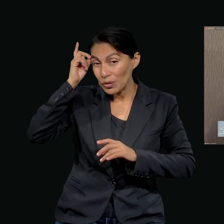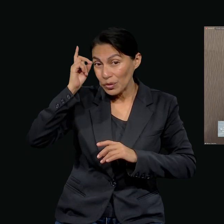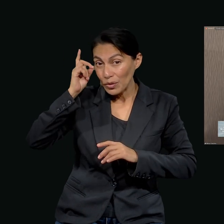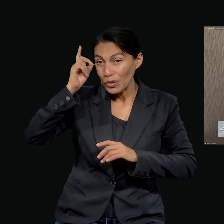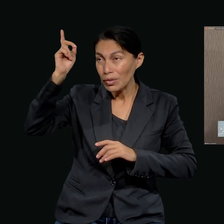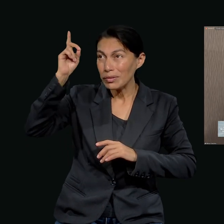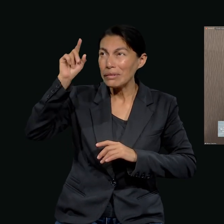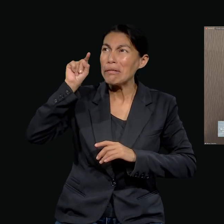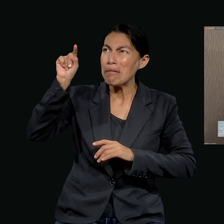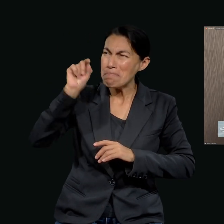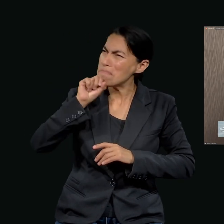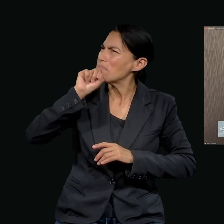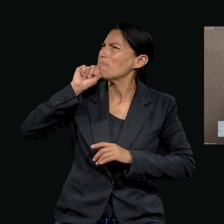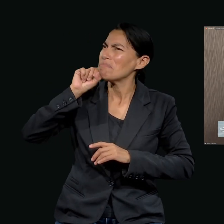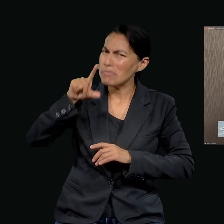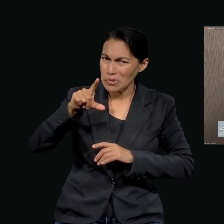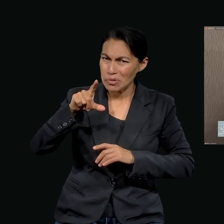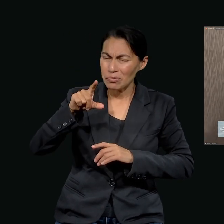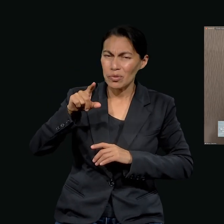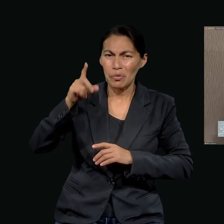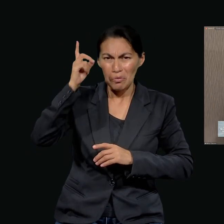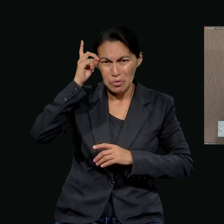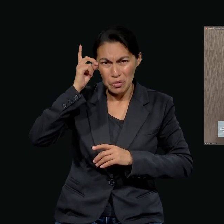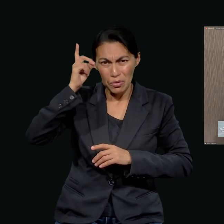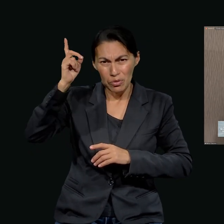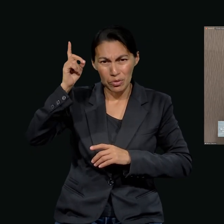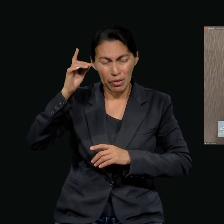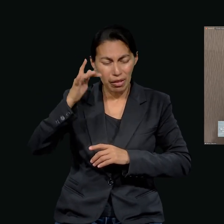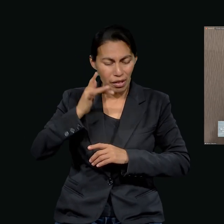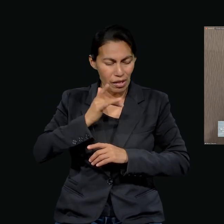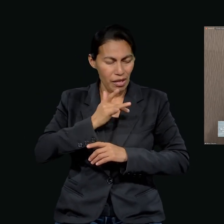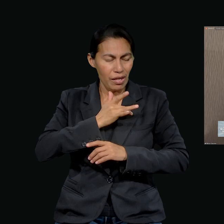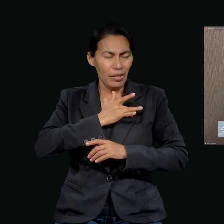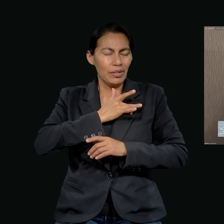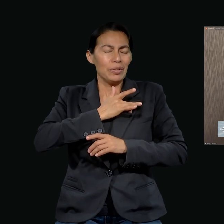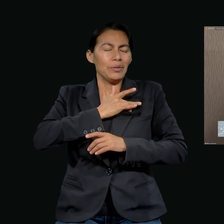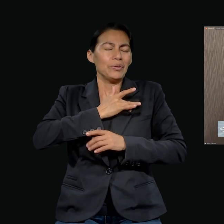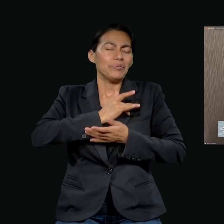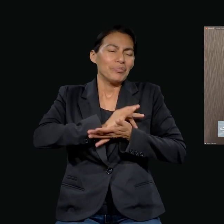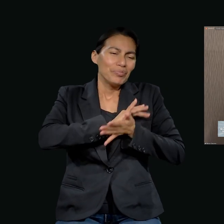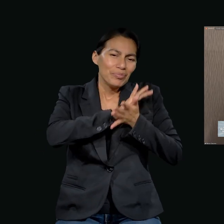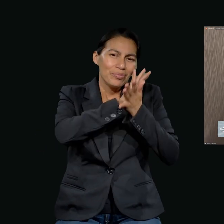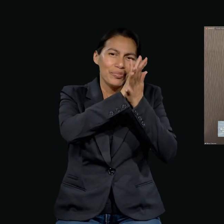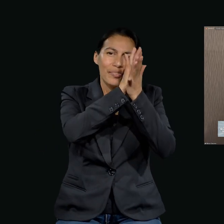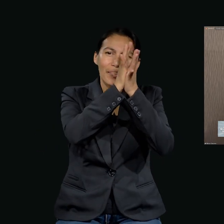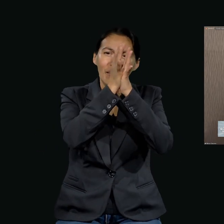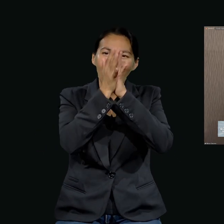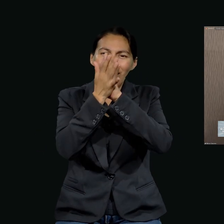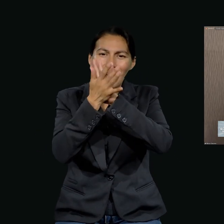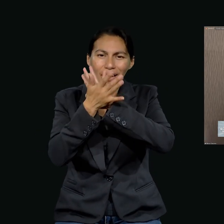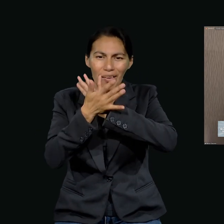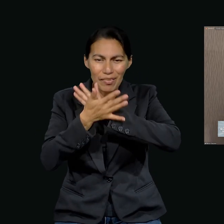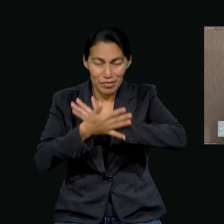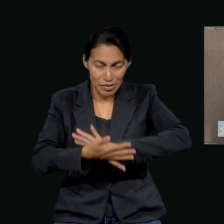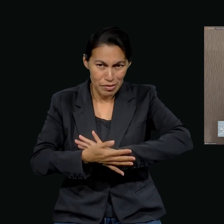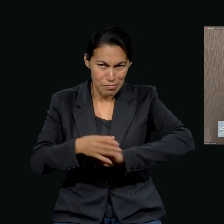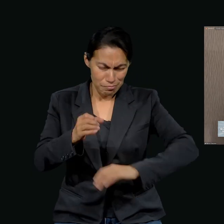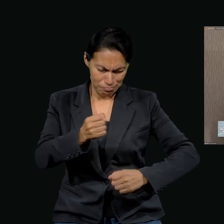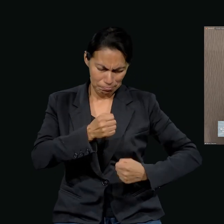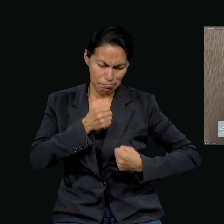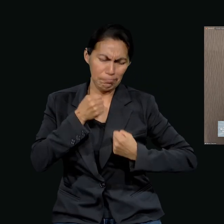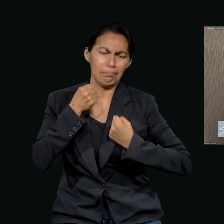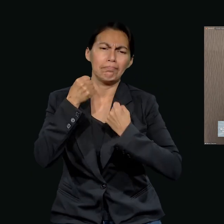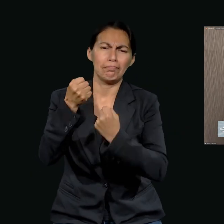sigue siendo el mismo Dios que puede tocar los corazones, transformarlos y